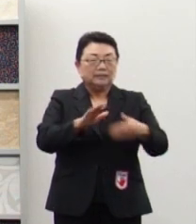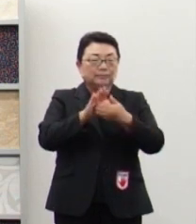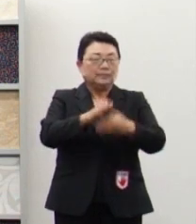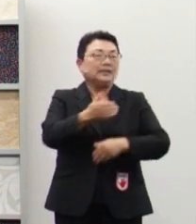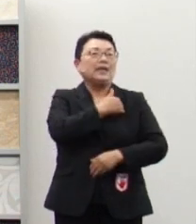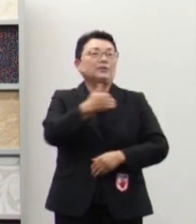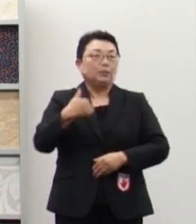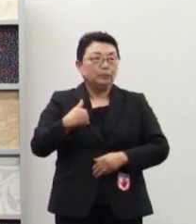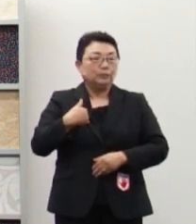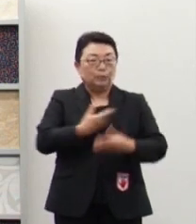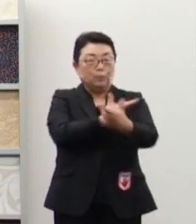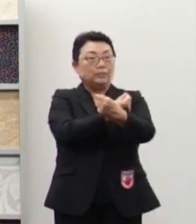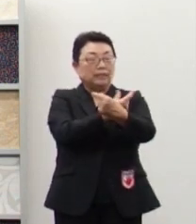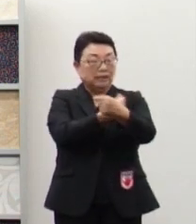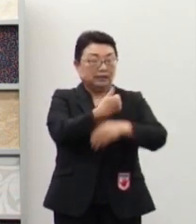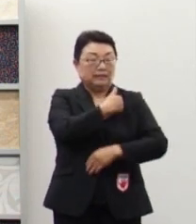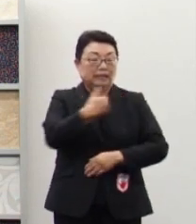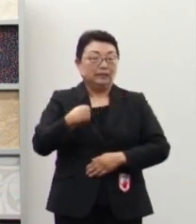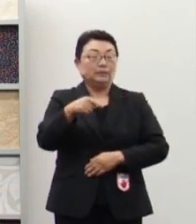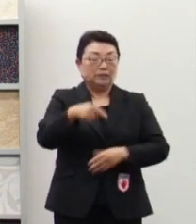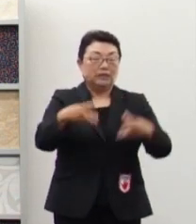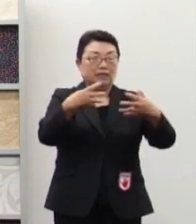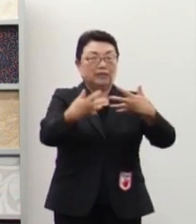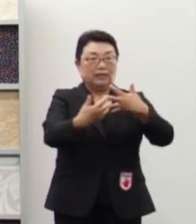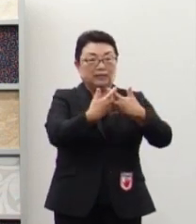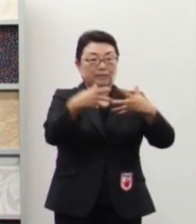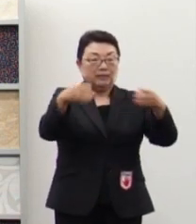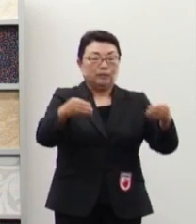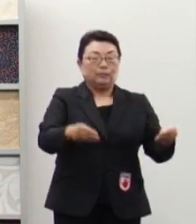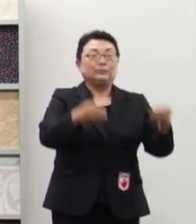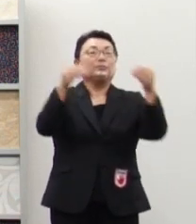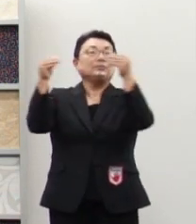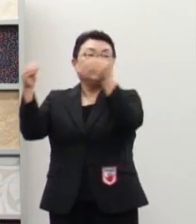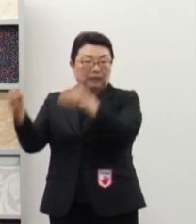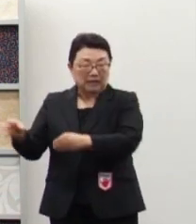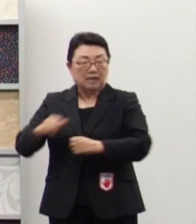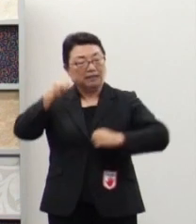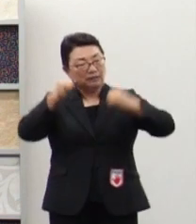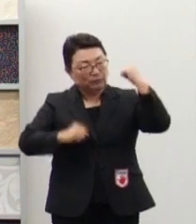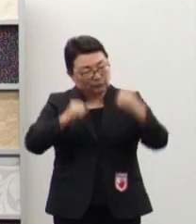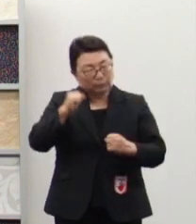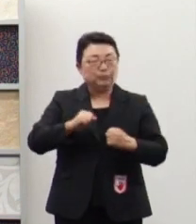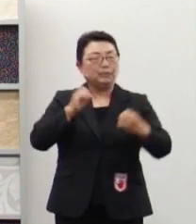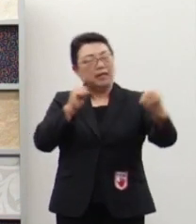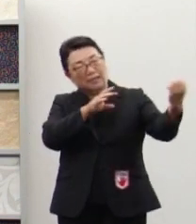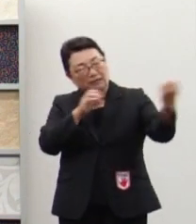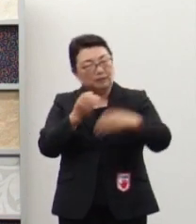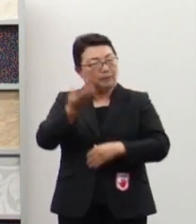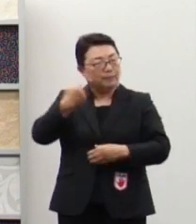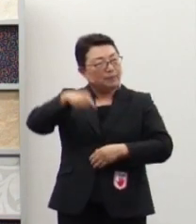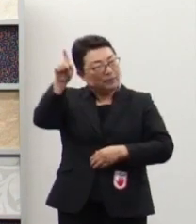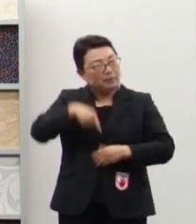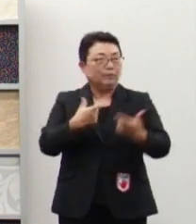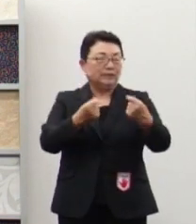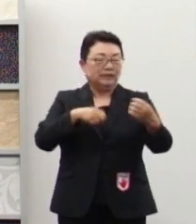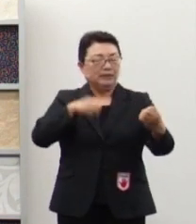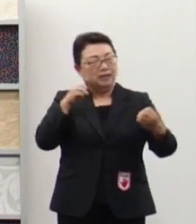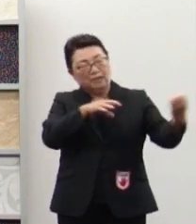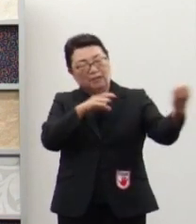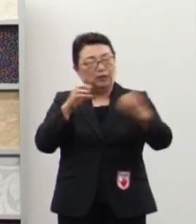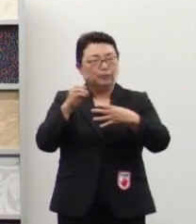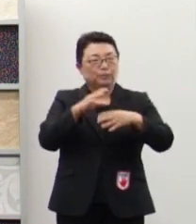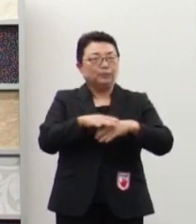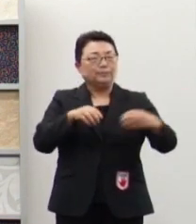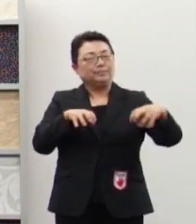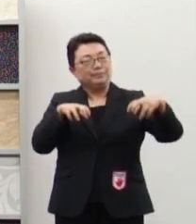まりであればですね、まあ、こういうものを、取っ払って自由にできると、まあ、かつてのようにですね、その、まあ